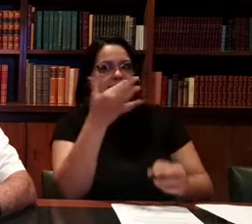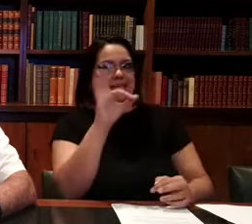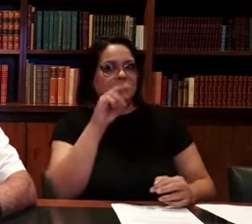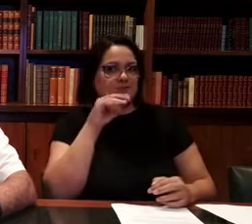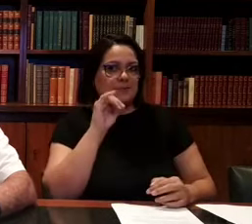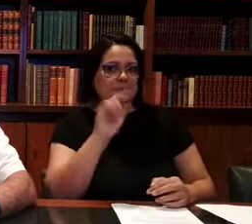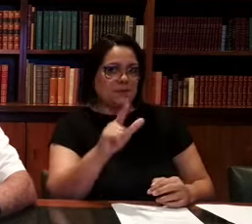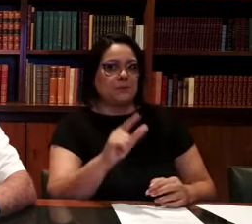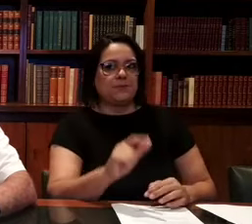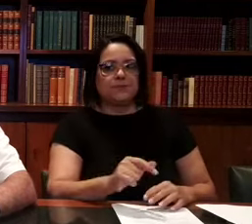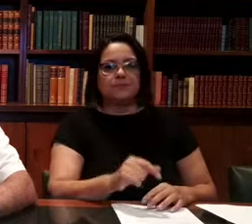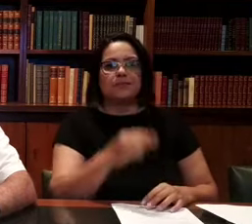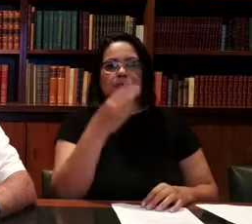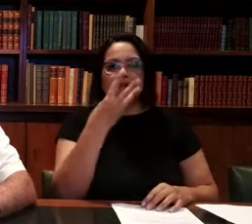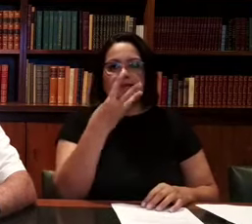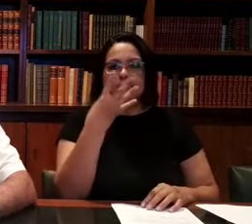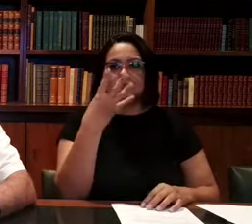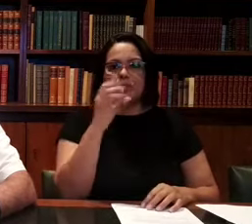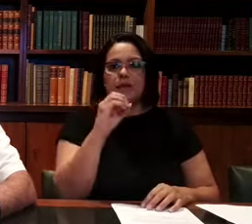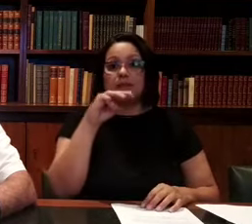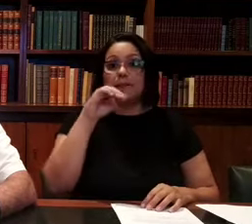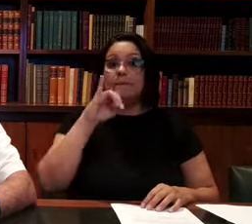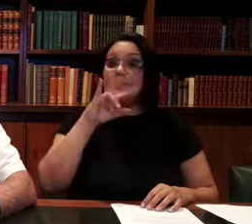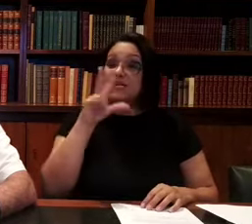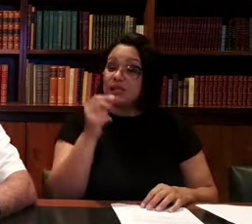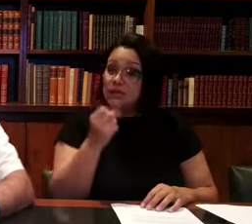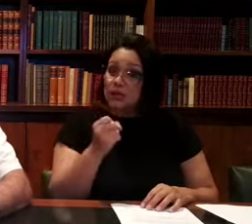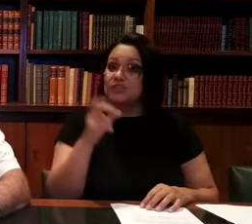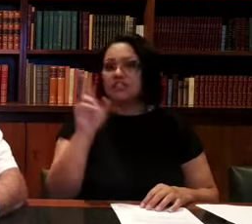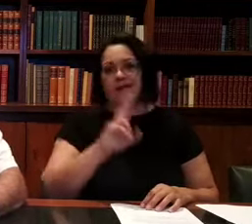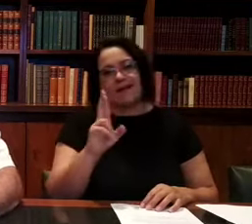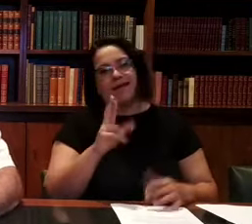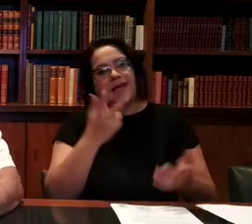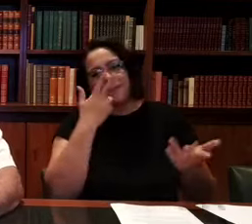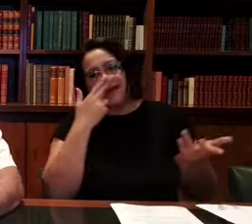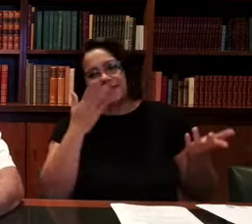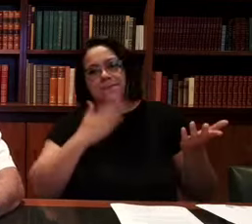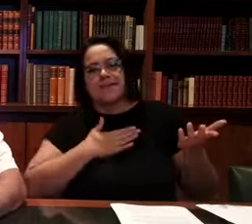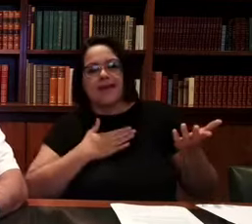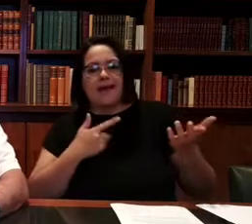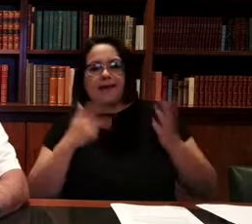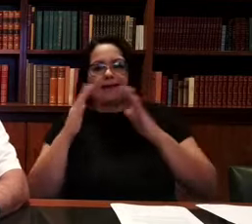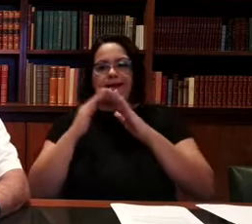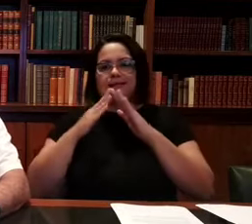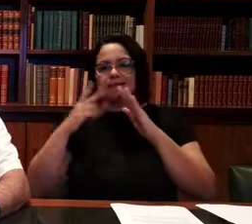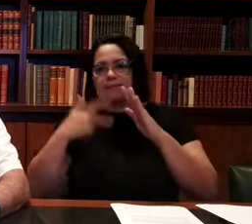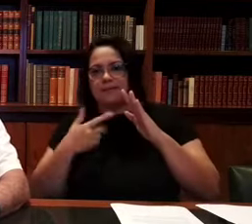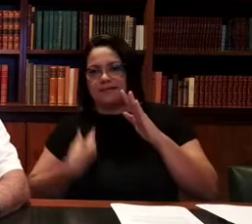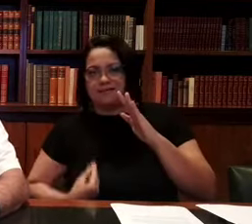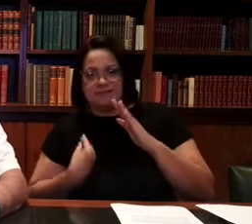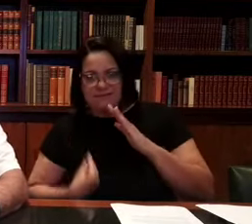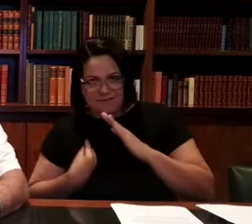me engano 350 aqui na semana 340 milhões de já então é o minha casa minha vida né antigamente que já tinha